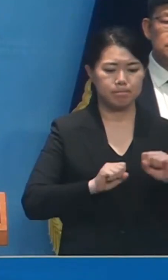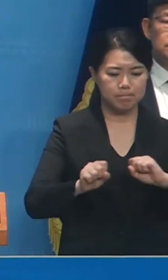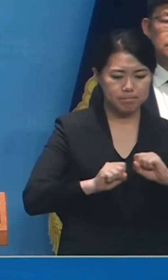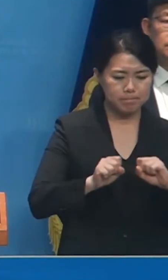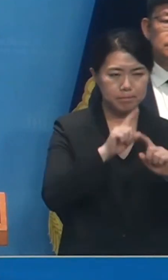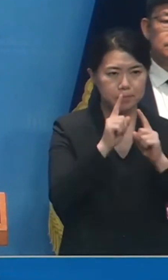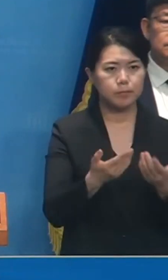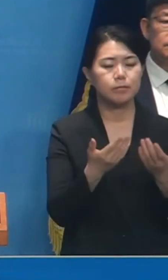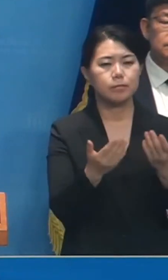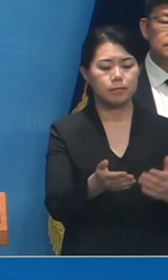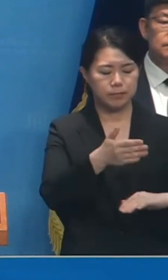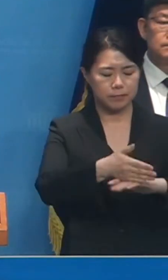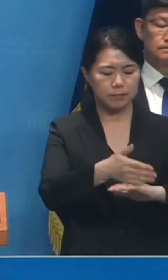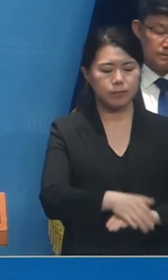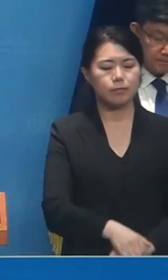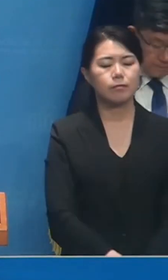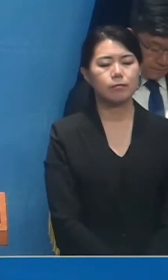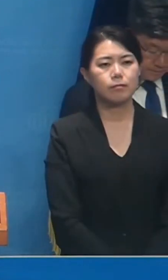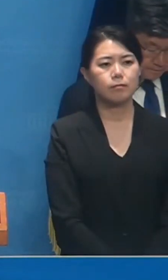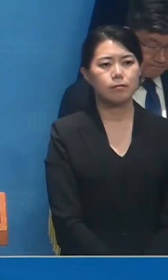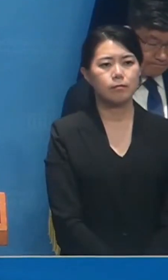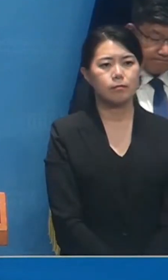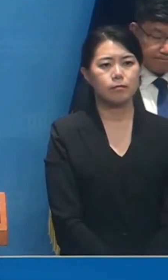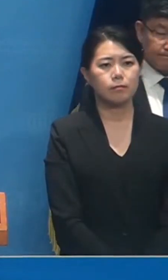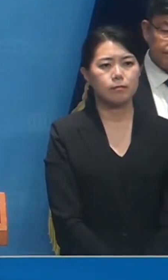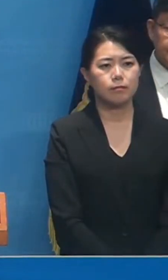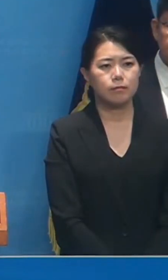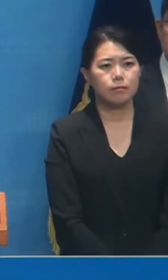수행하겠다는 말씀드립니다. 감사합니다.